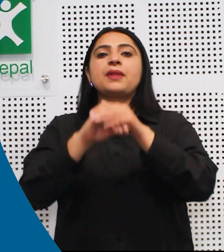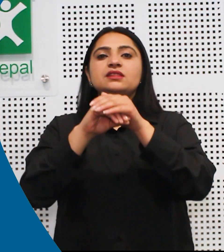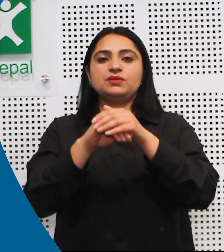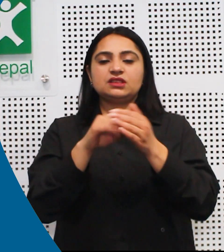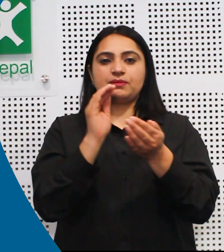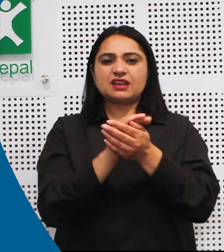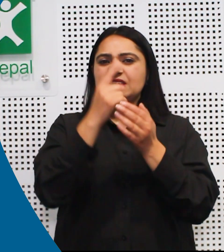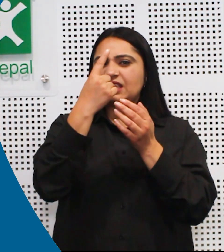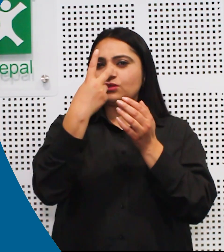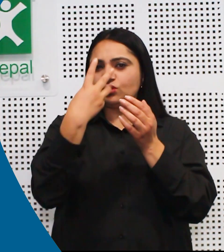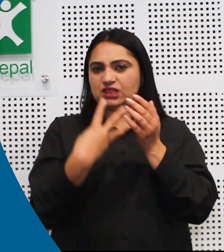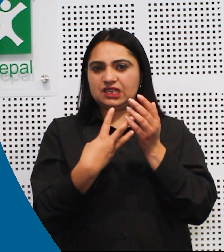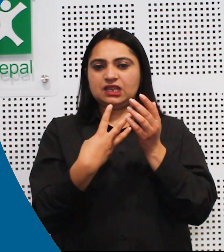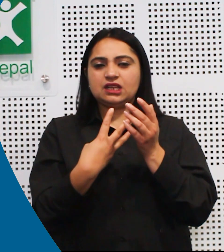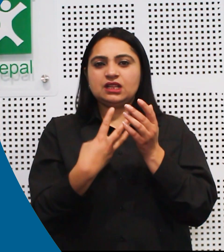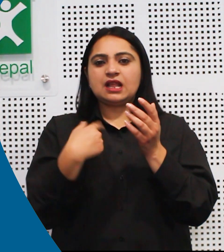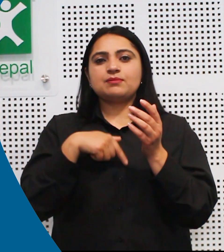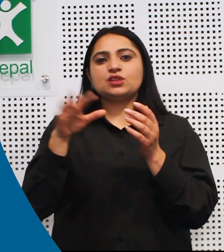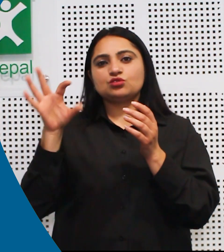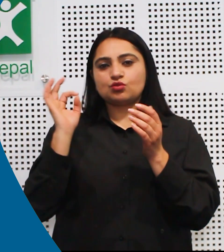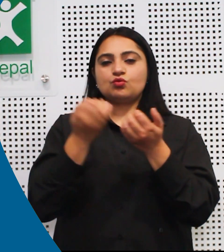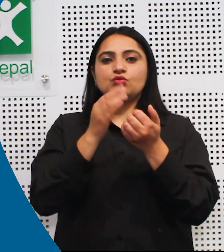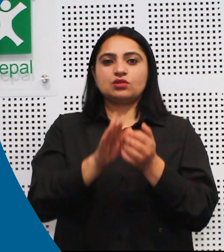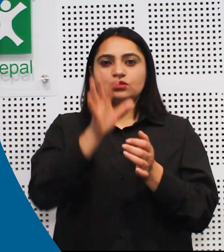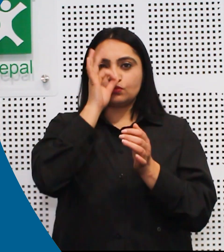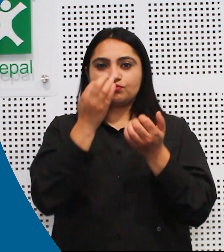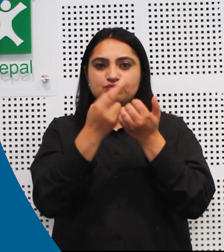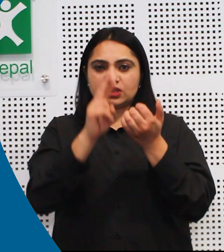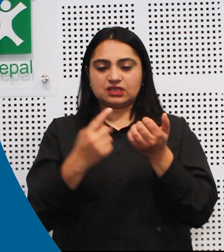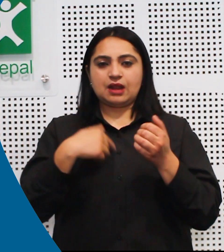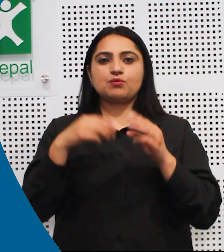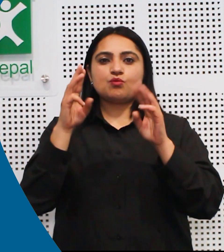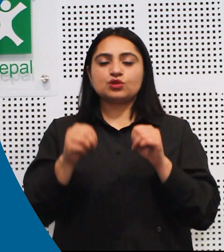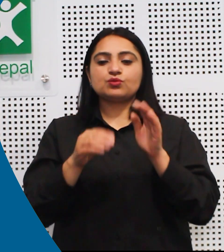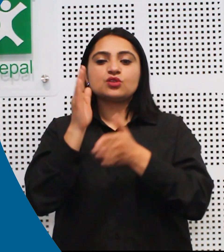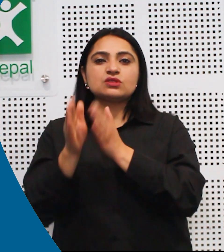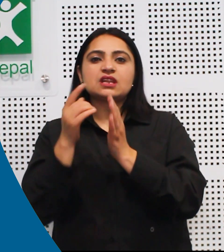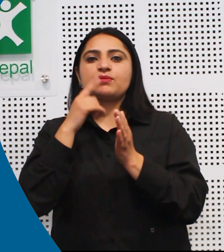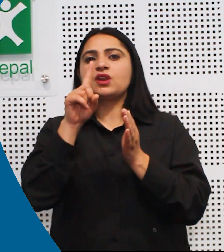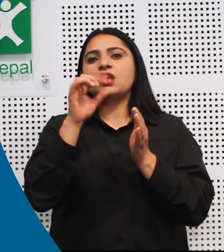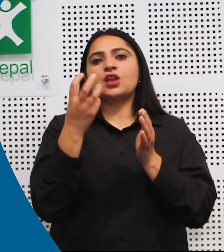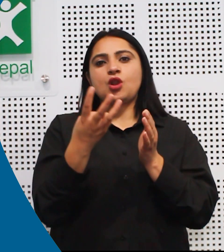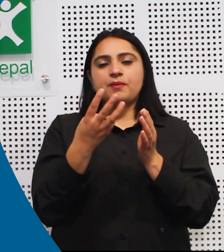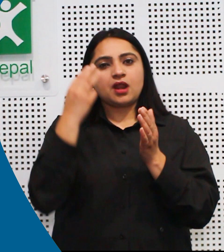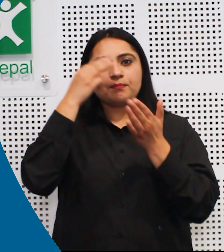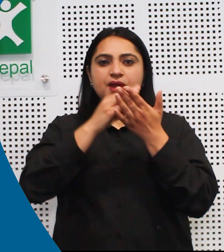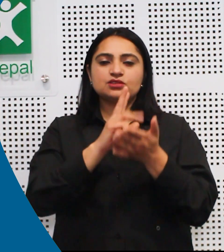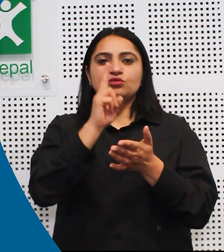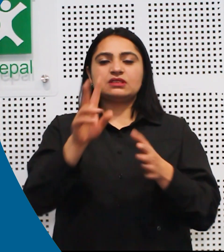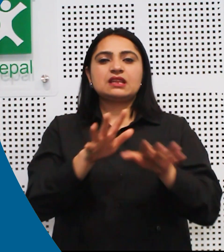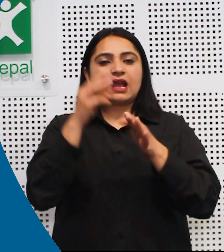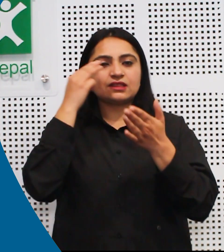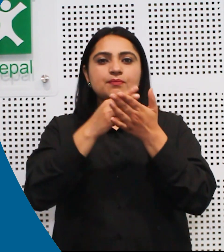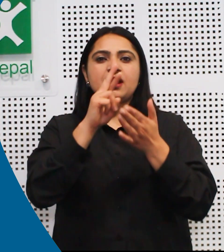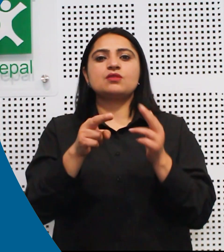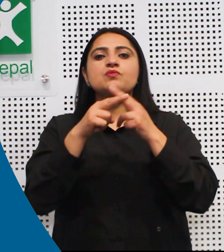1, 2, 3 गरेर चाहिँ हामीले चाहिँ छनौट गर्छौँ र विशेष गरी हामीले एकदम महत्त्वपूर्ण योजना भनेर हामीले 1 नम्बरकोलाई मान्छौँ र त्यसैलाई चाहिँ आधार मानेर